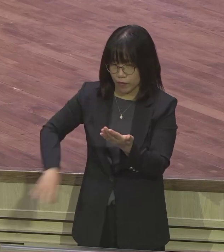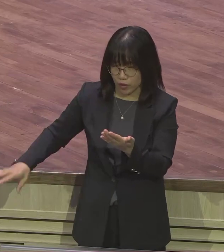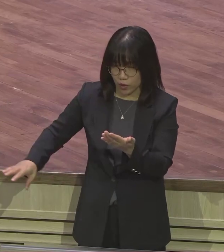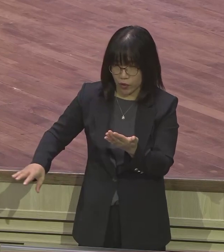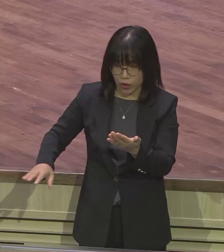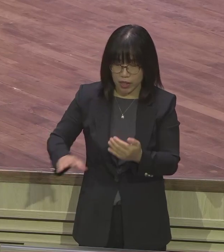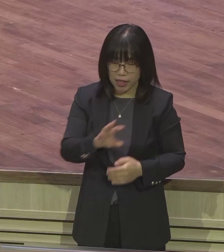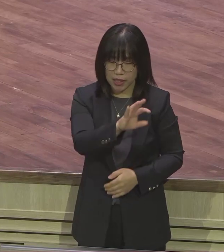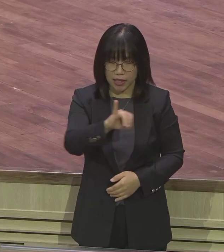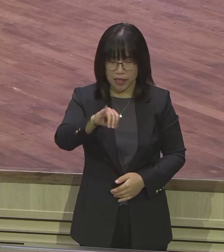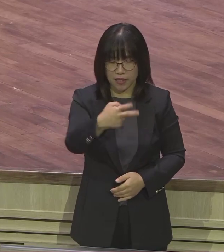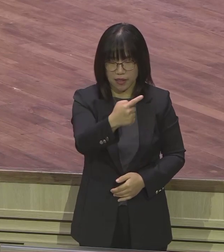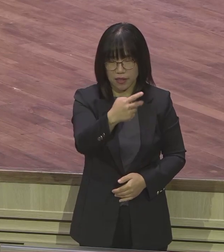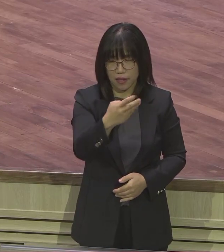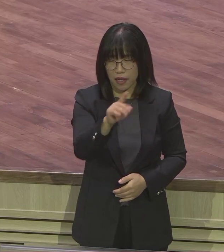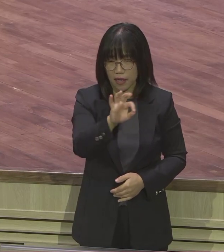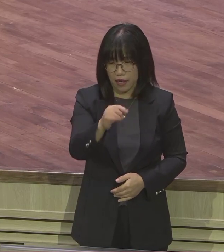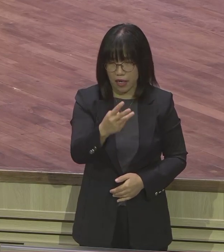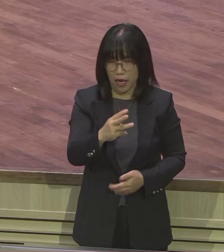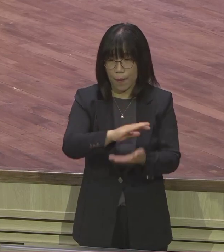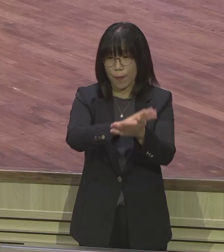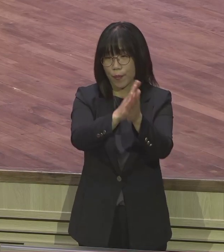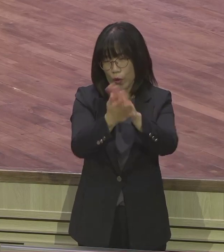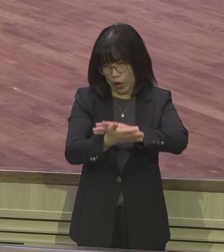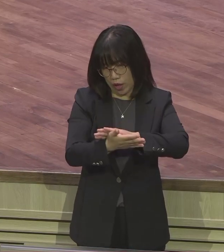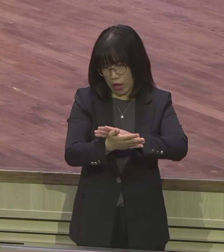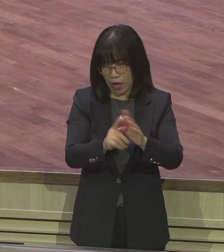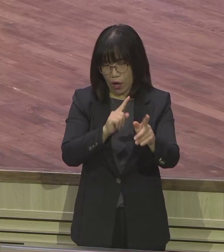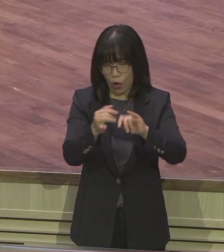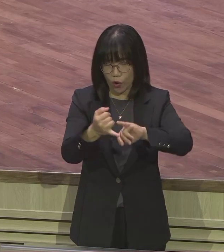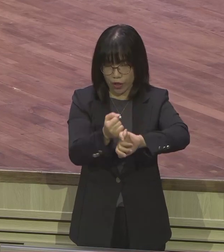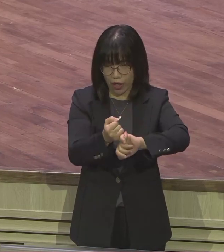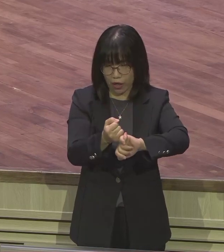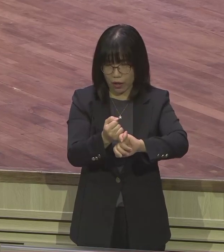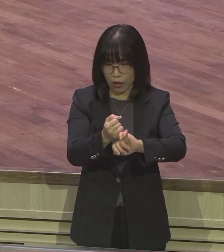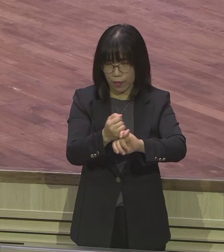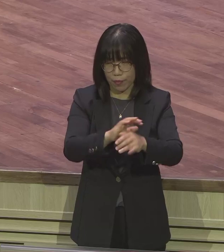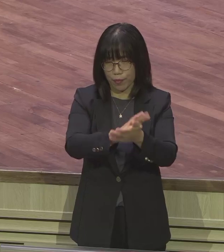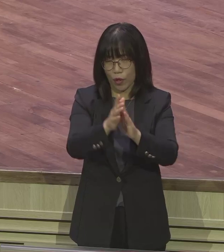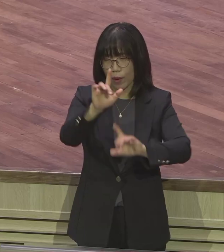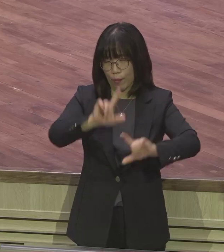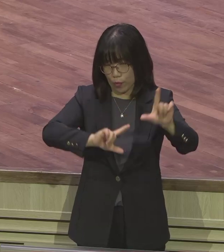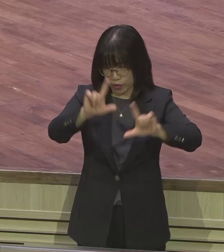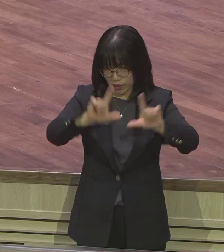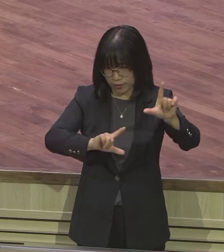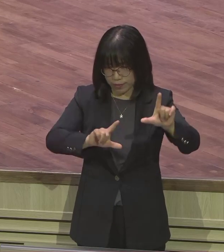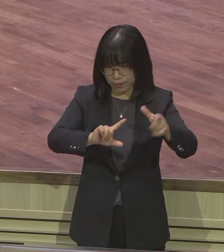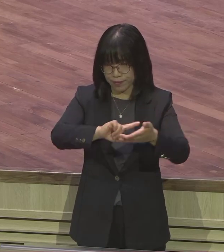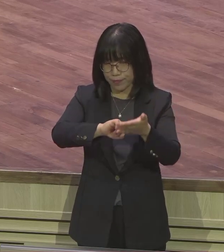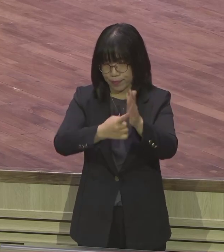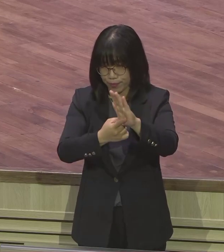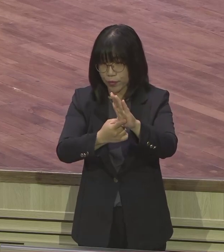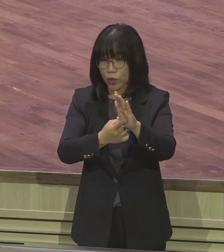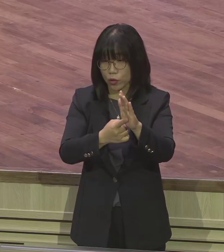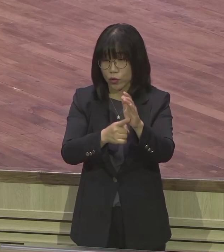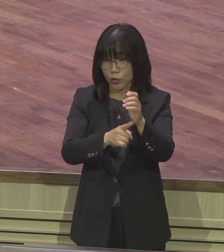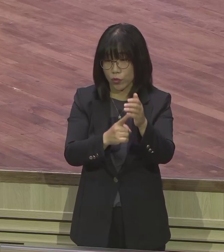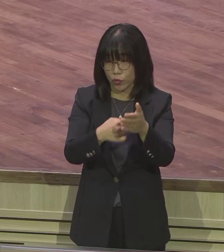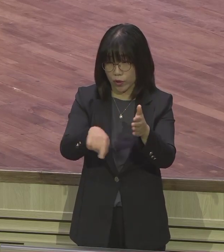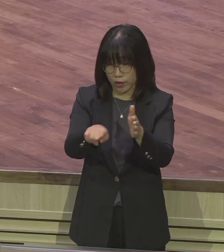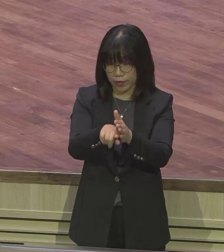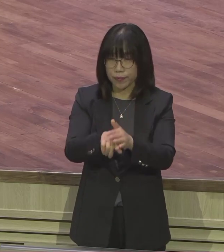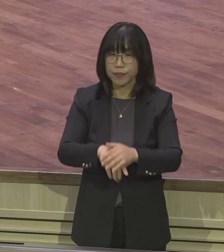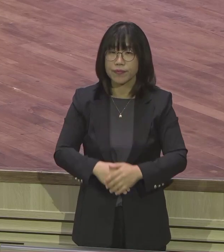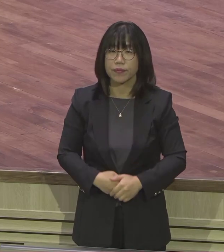있다 이런 말입니다. 야곱이라 이 지능이 그때 야곱 할 때는 인본주의 서고 잔머리 구는 인간 냄새나는 이놈아 그런